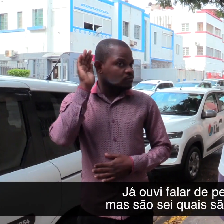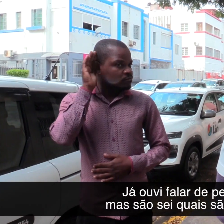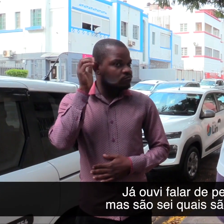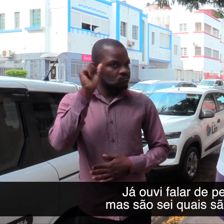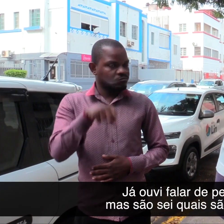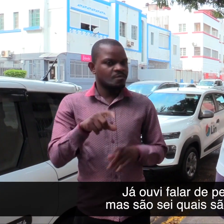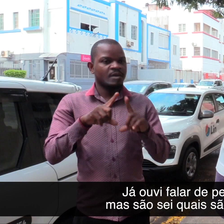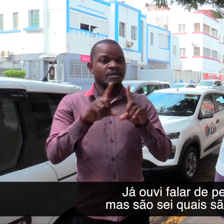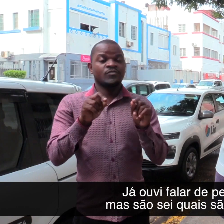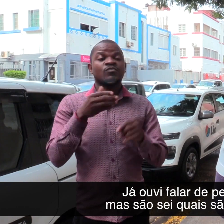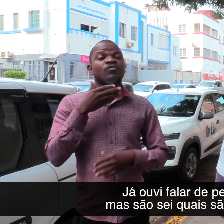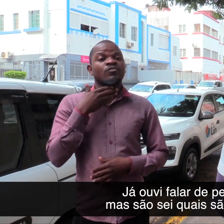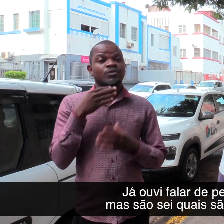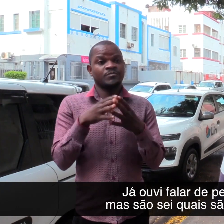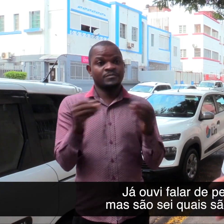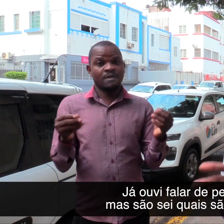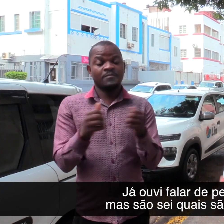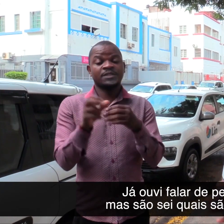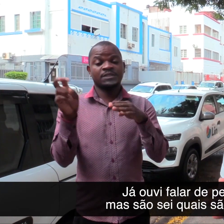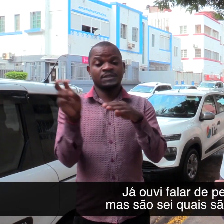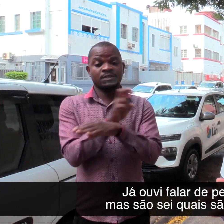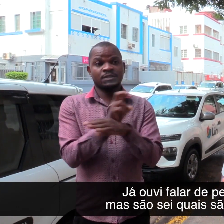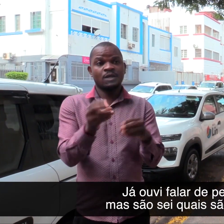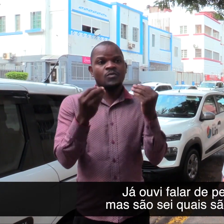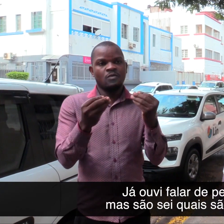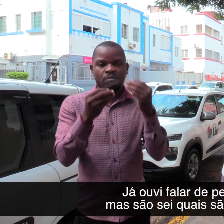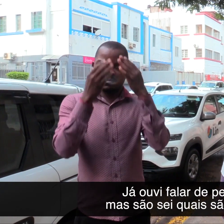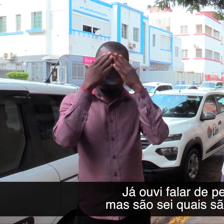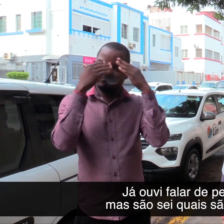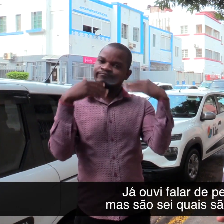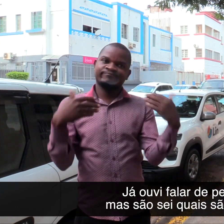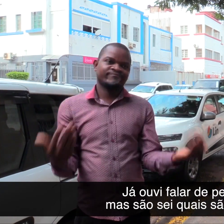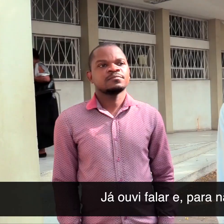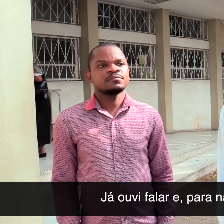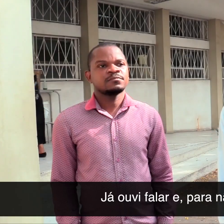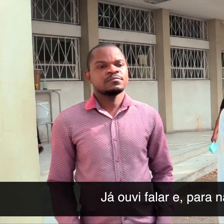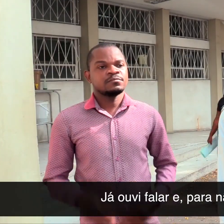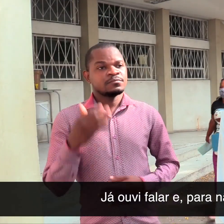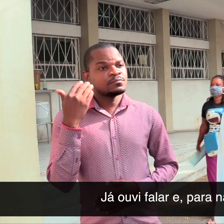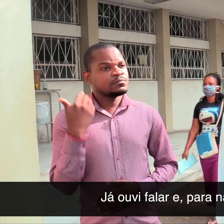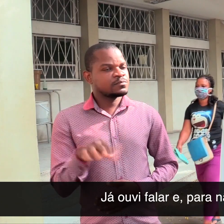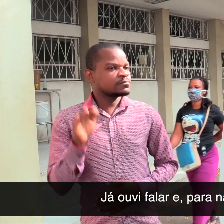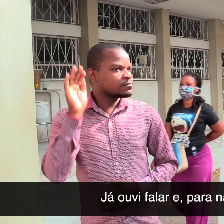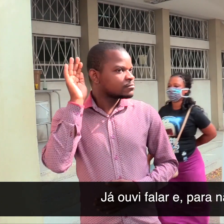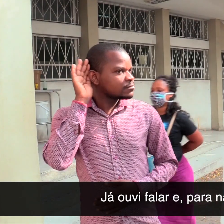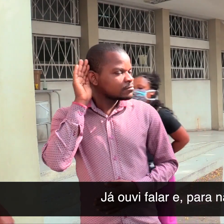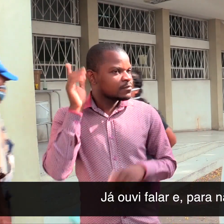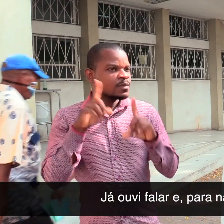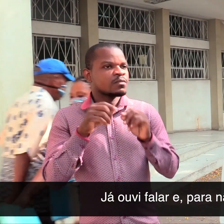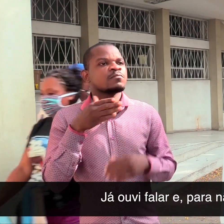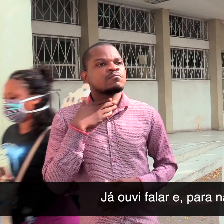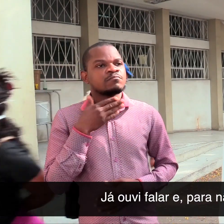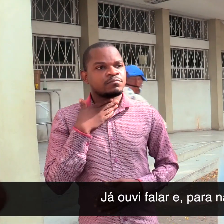da perda de voz, né? Mas os cuidados exatamente eu ainda não sei. Já ouvi isso aí alguma vez,